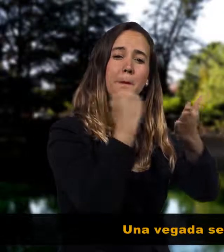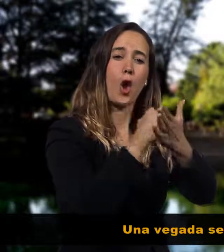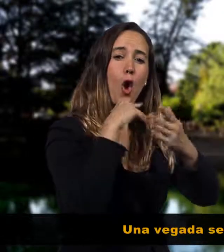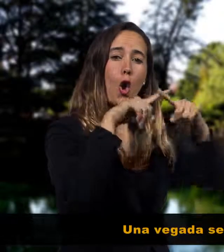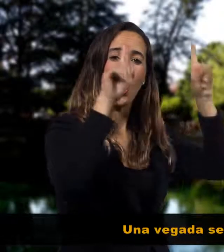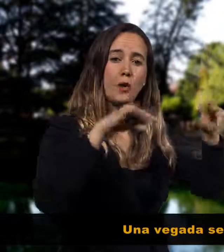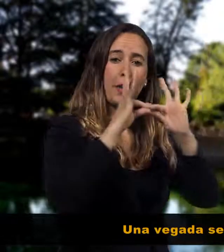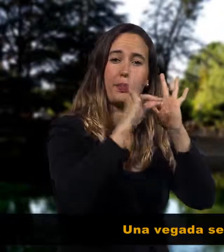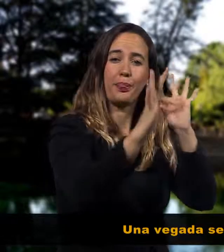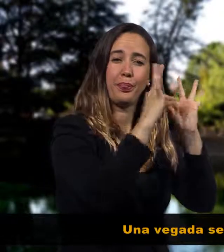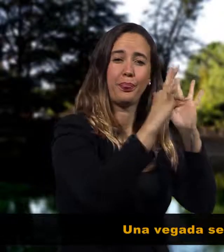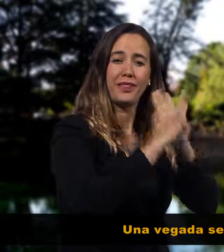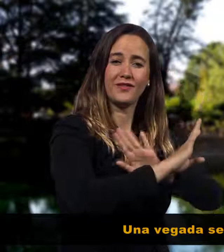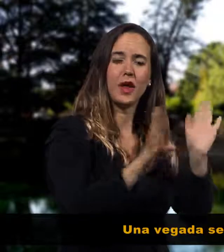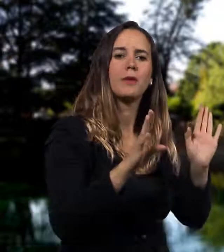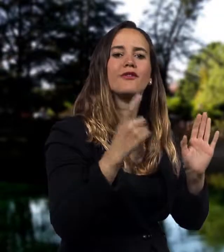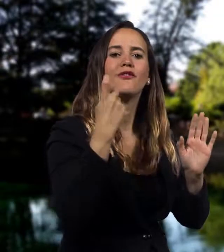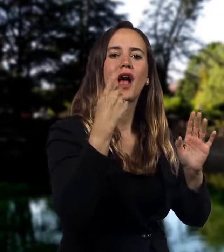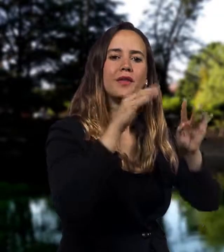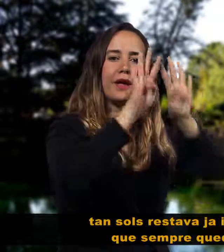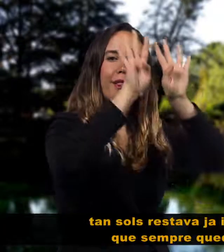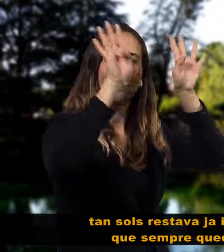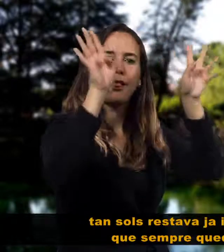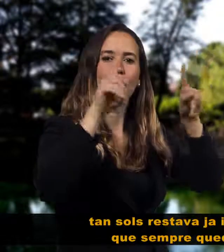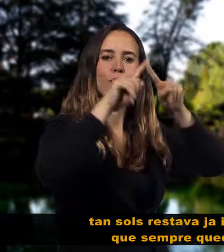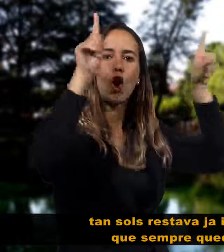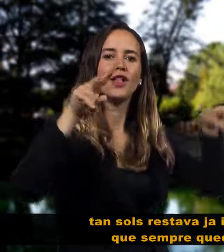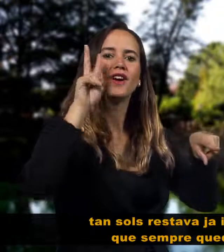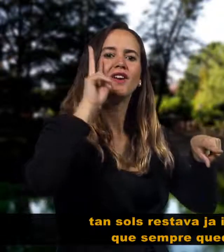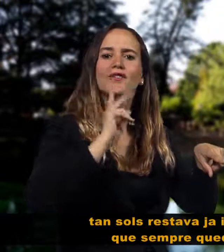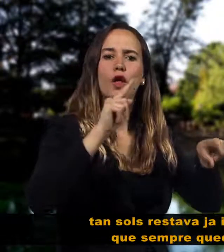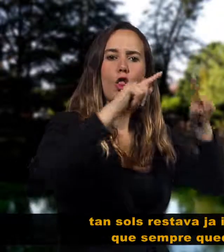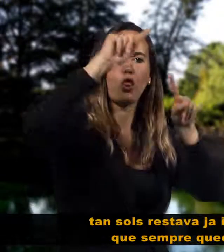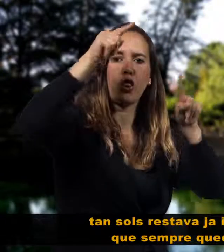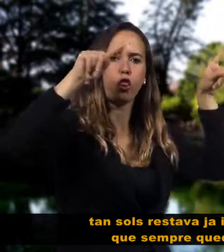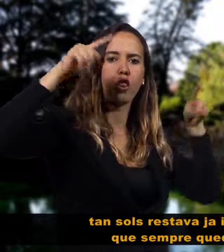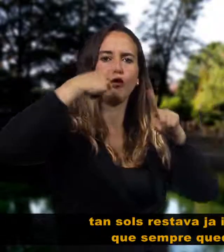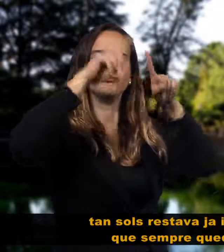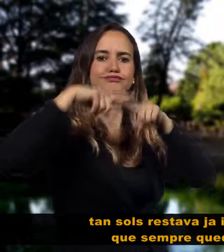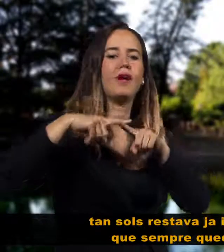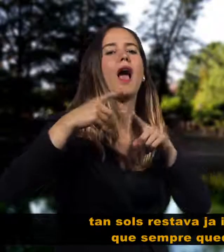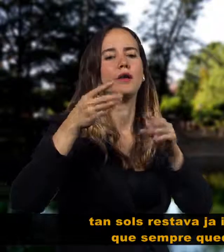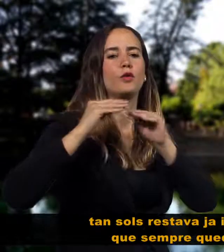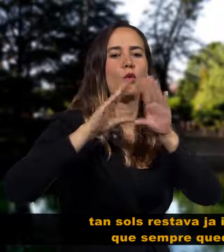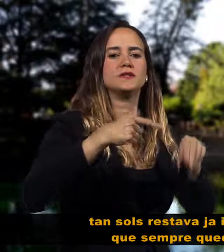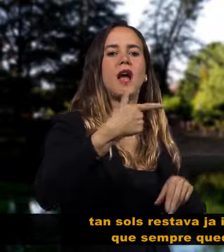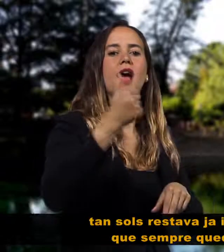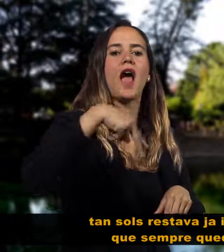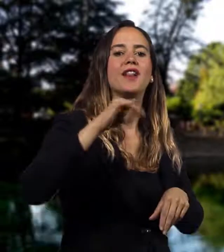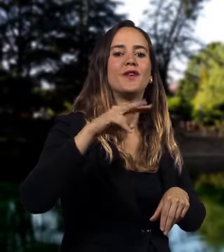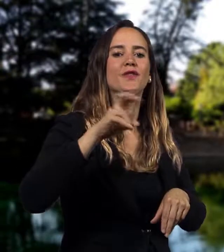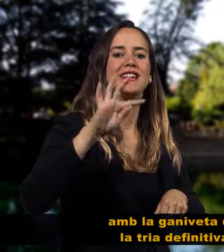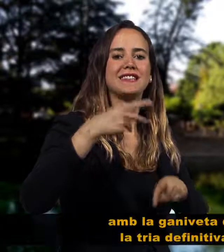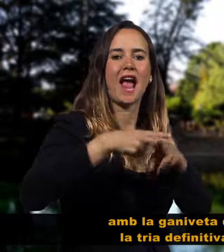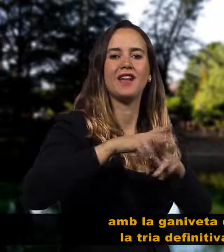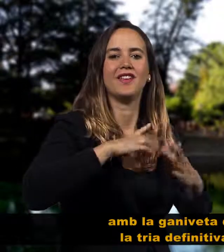Una vegada setinats els fulls, tan sols restava ja igualar-ne les vores, que sempre quedaven irregulars, amb la ganiveta de